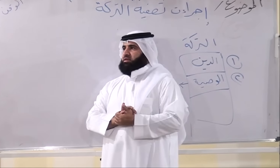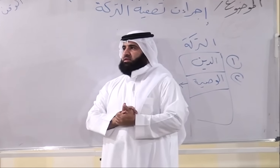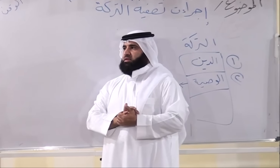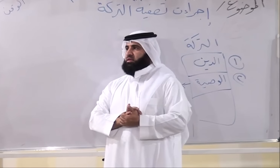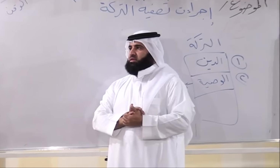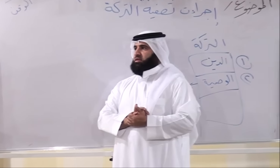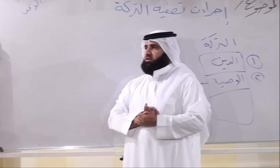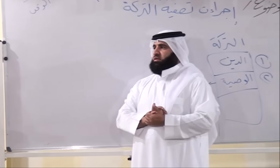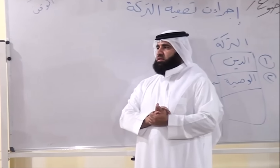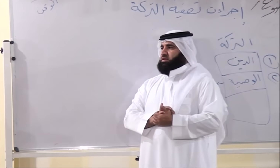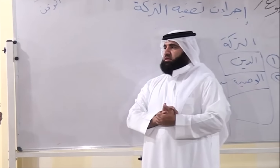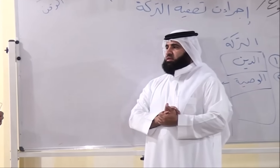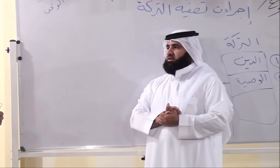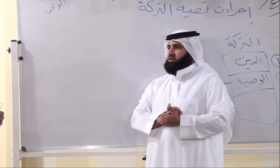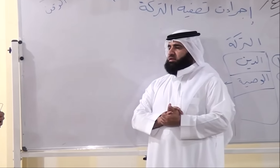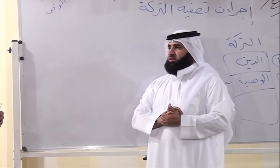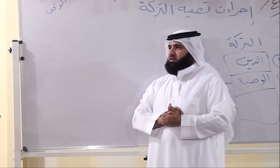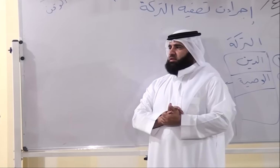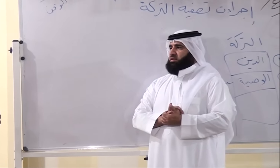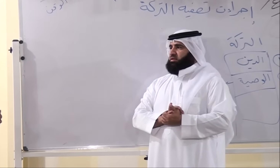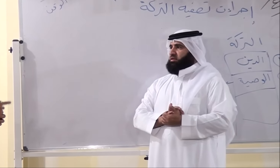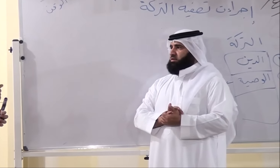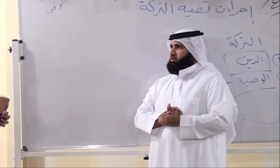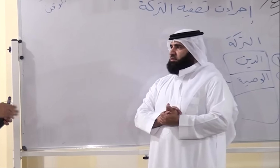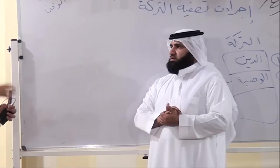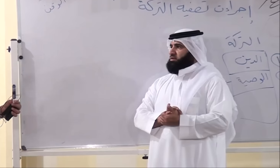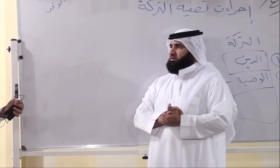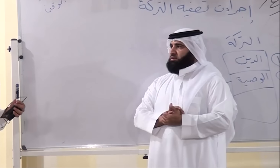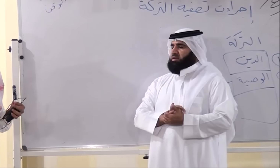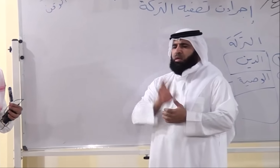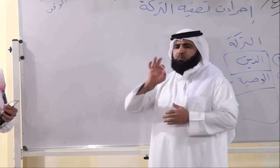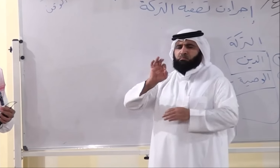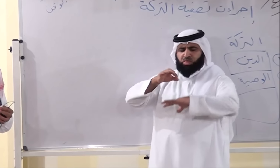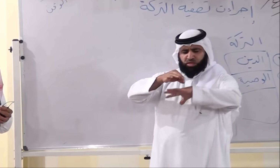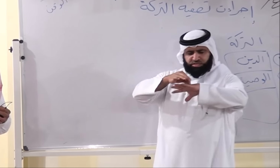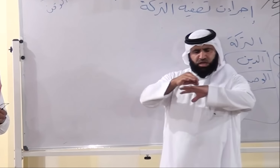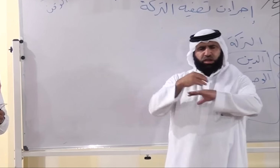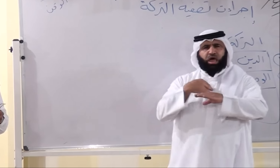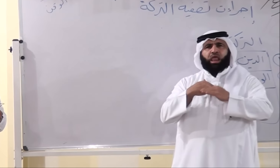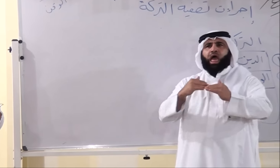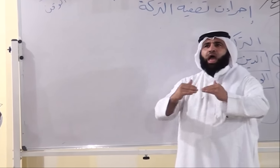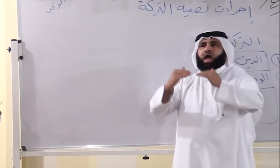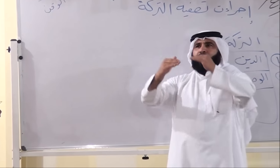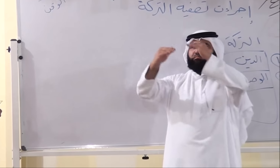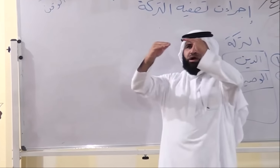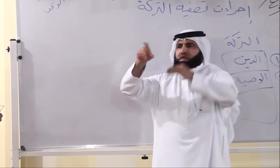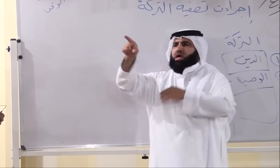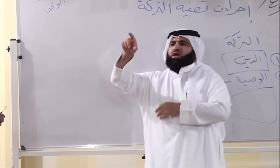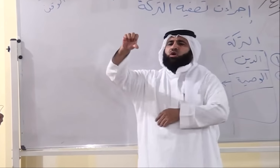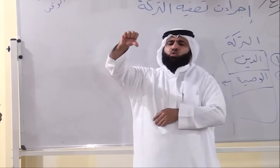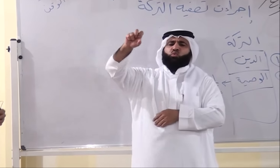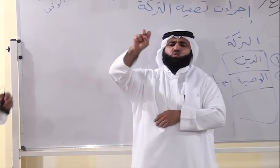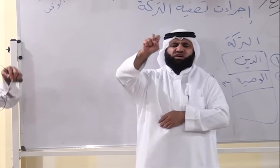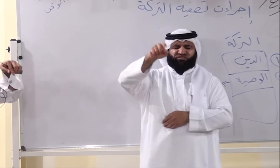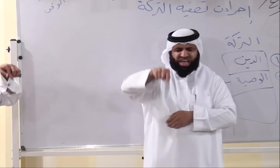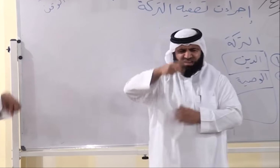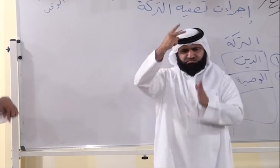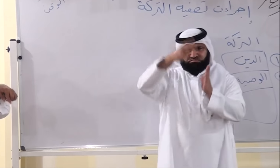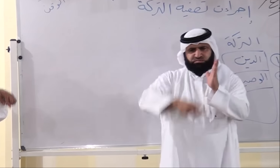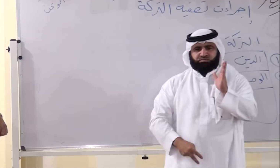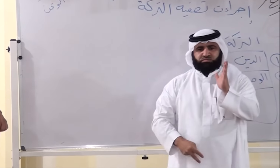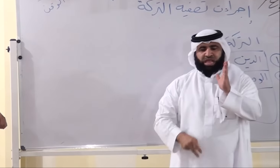تاريخ التلفظ بصيغة الوقفية، فيقول الإنسان أوقفت هذا العقار، أوقفت هذا السهم، أوقفت أي شيء،